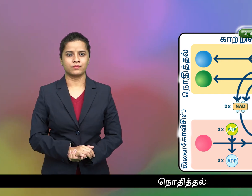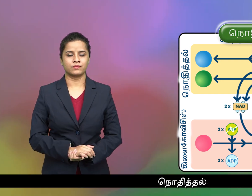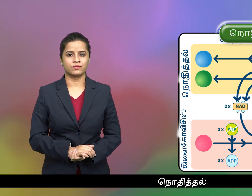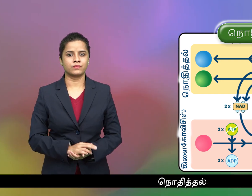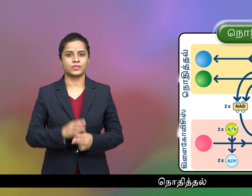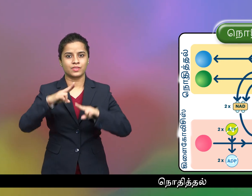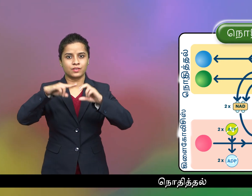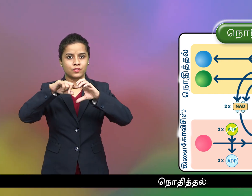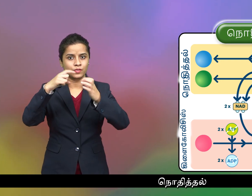நொதித்தல்,